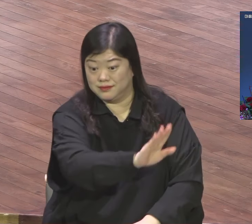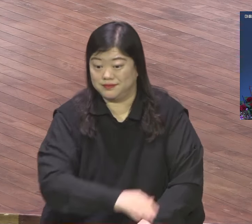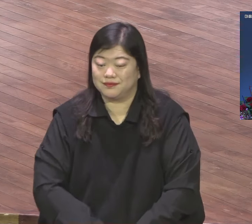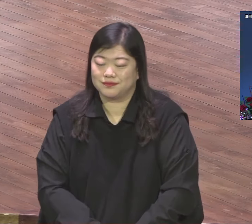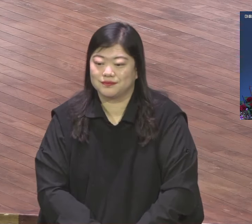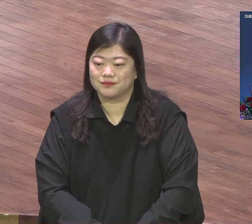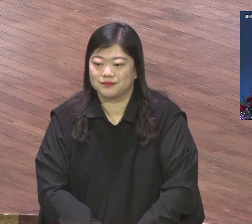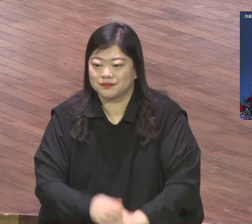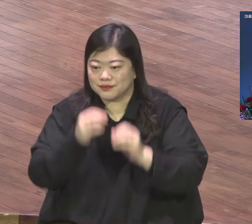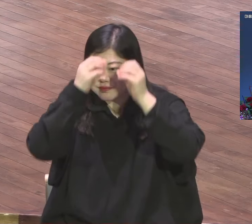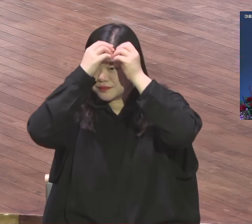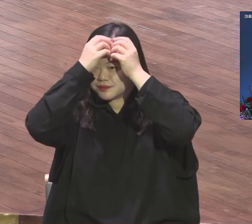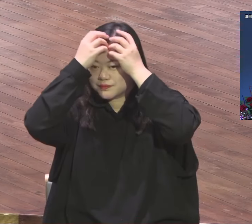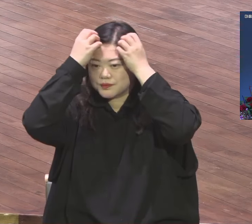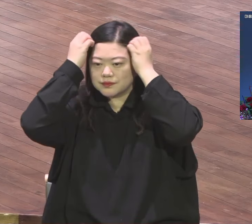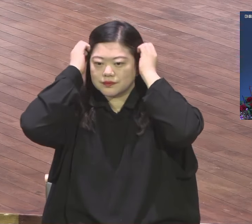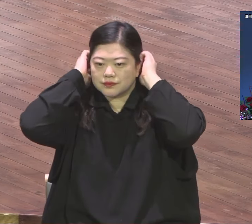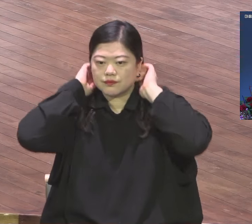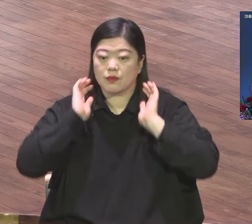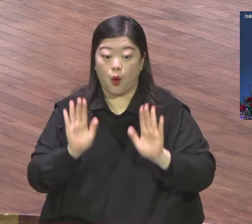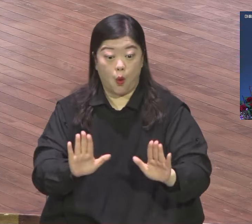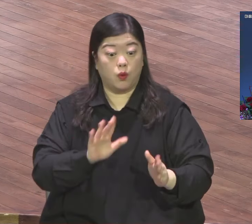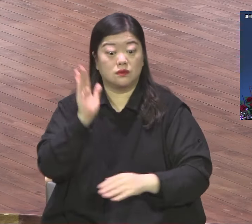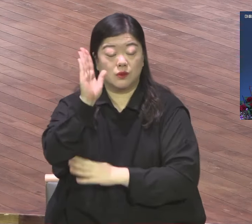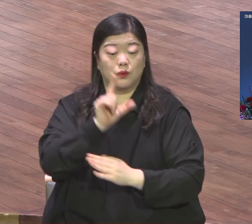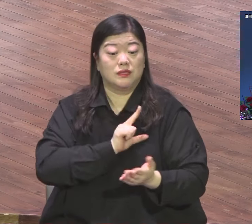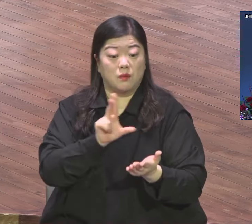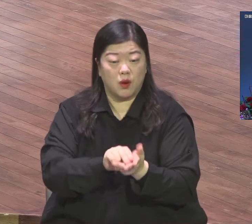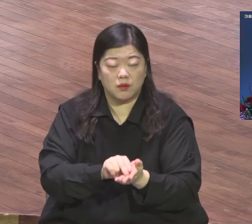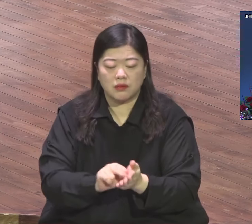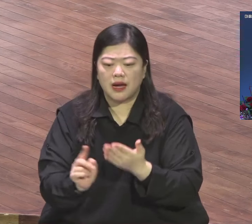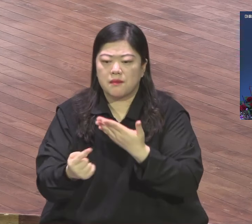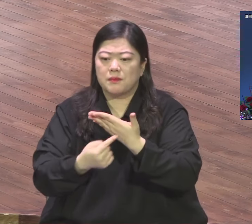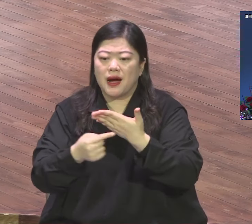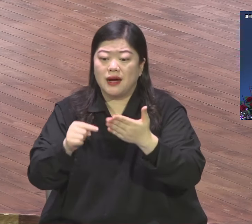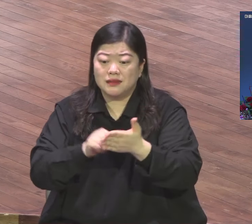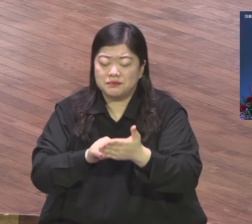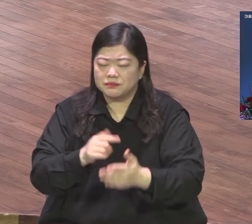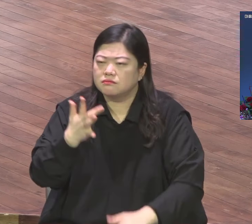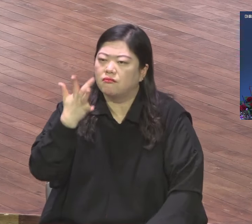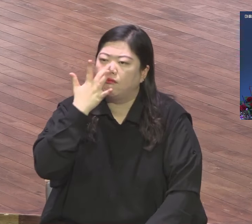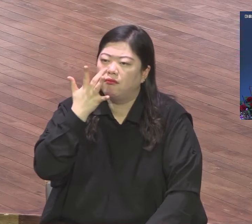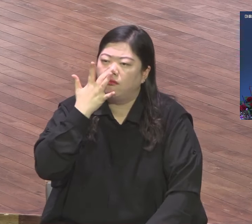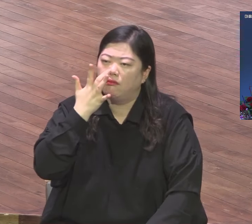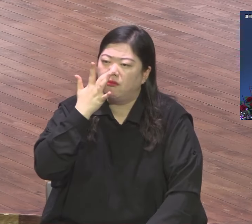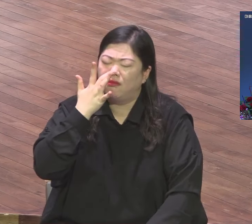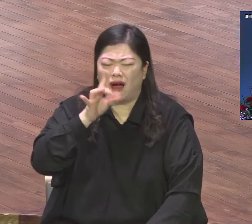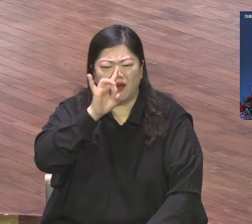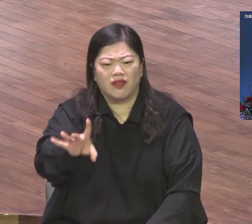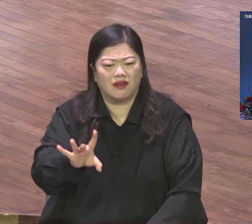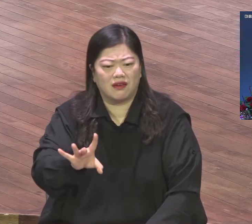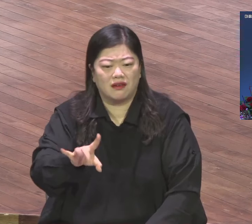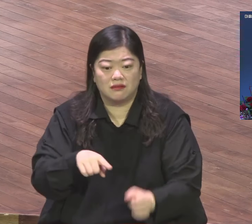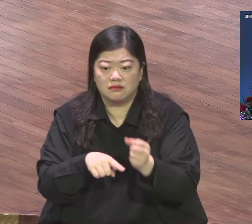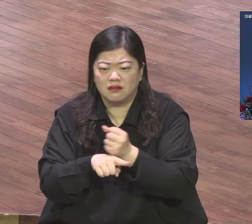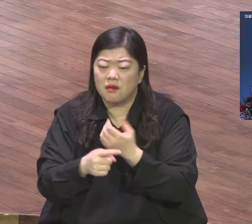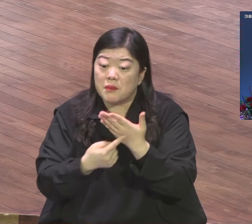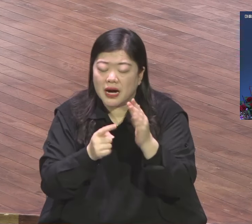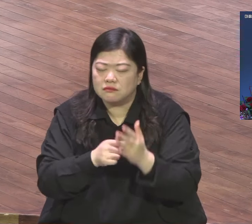제목이 뭐예요? 마음이 둔화해지면 안 됩니다. 자, 마음이